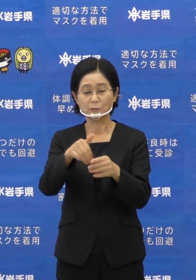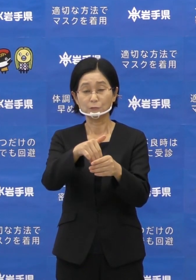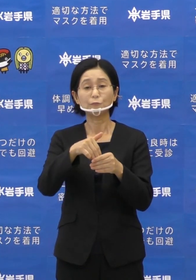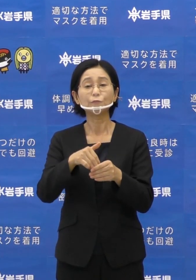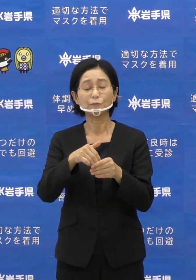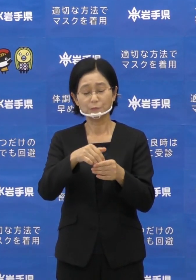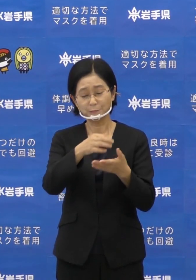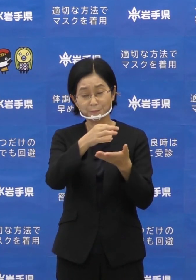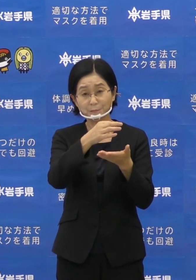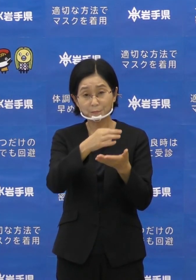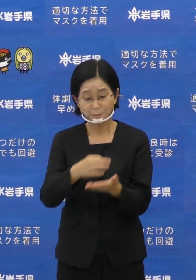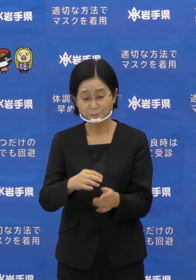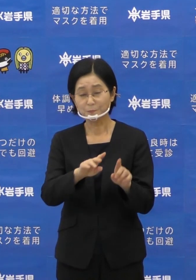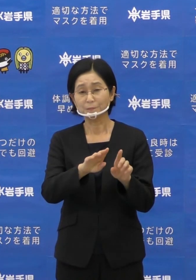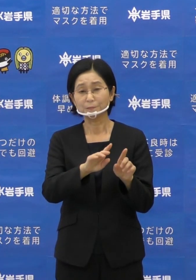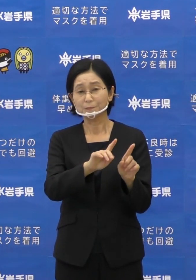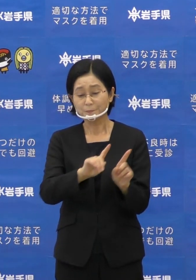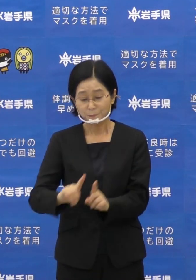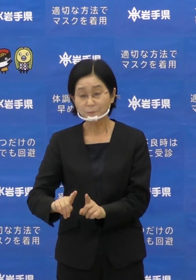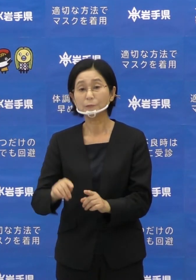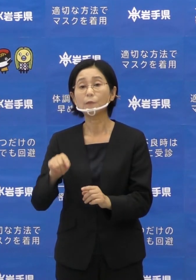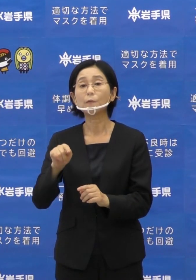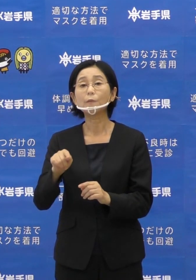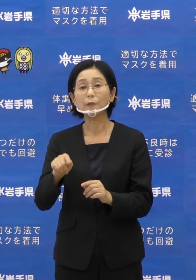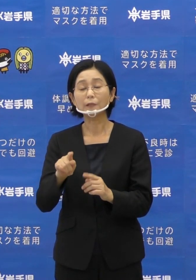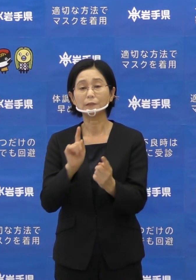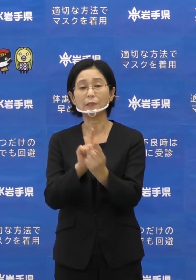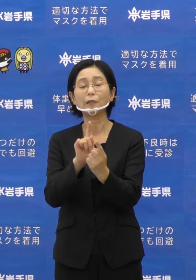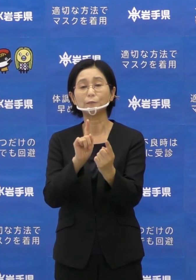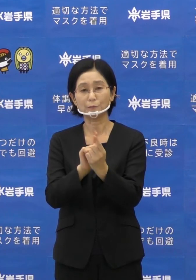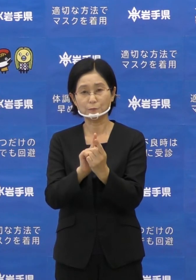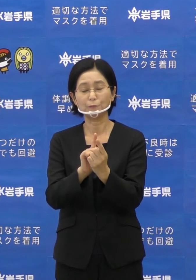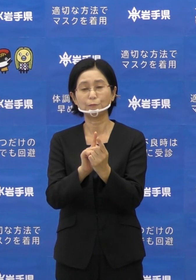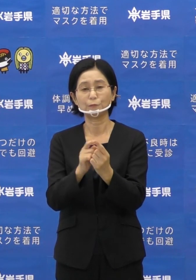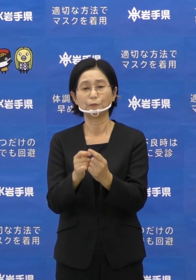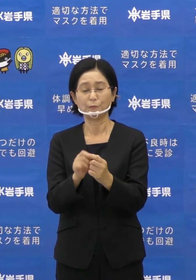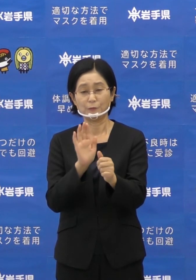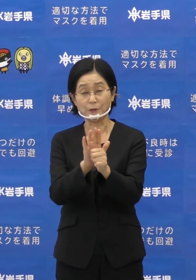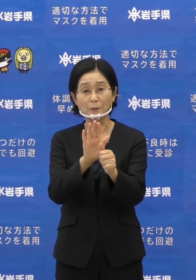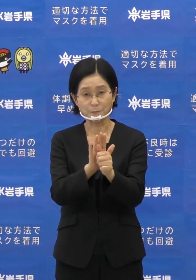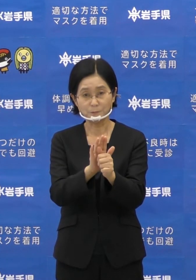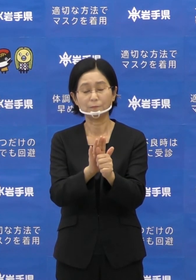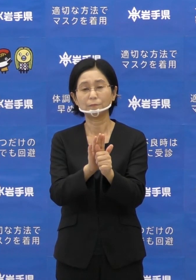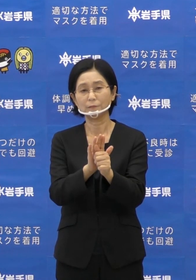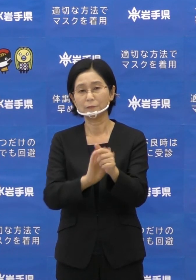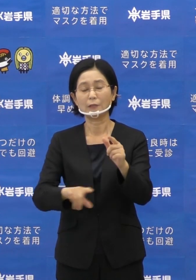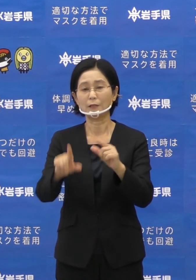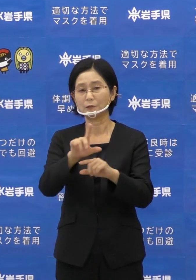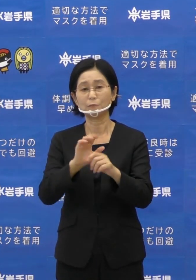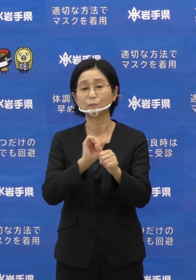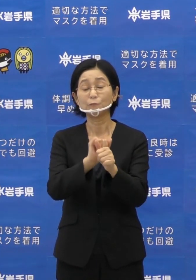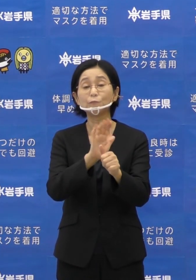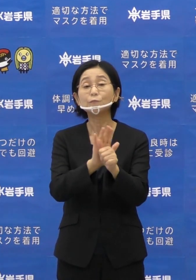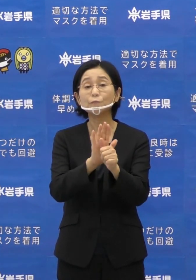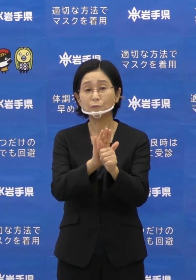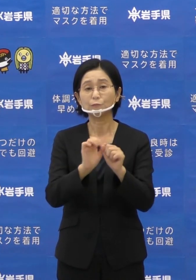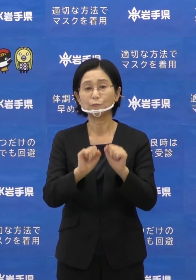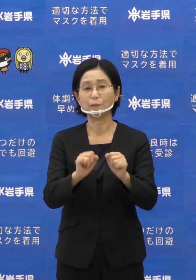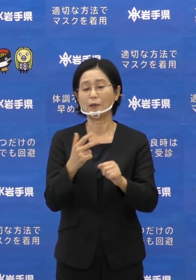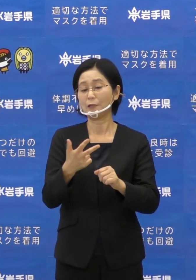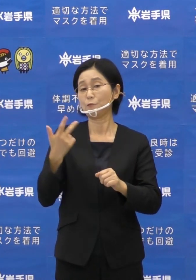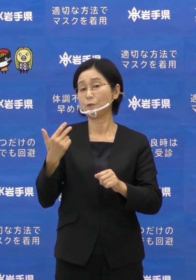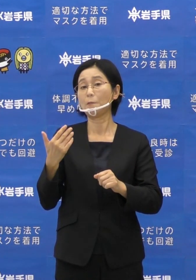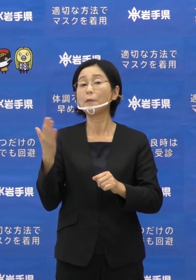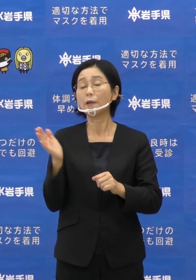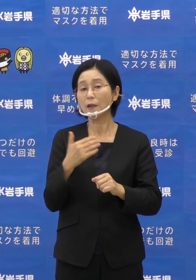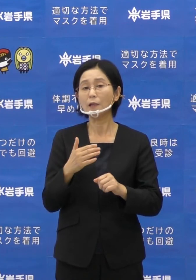一貫してそういう姿勢で1週間前もそれをさらに強化しているんですけれど、それがこの行政とし